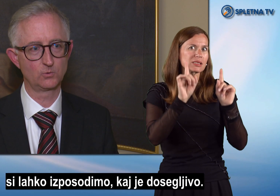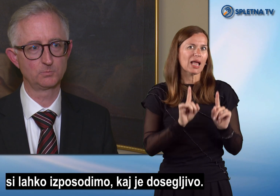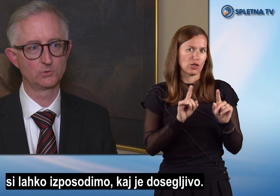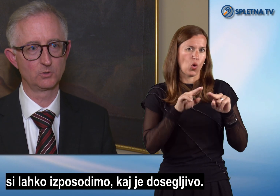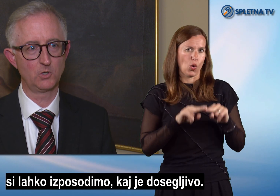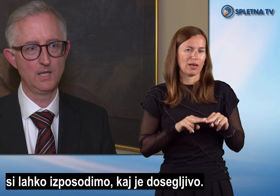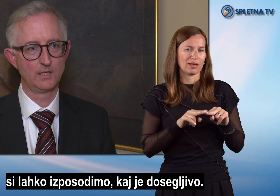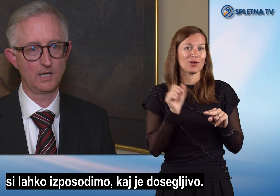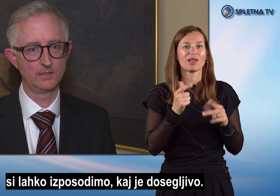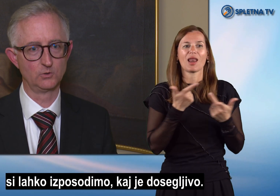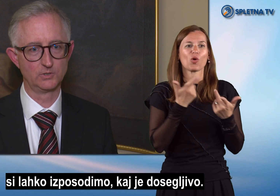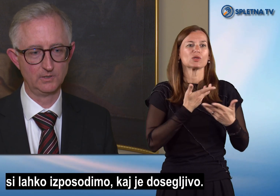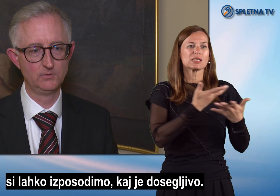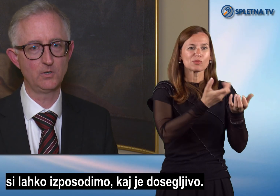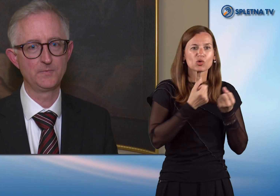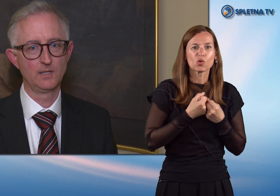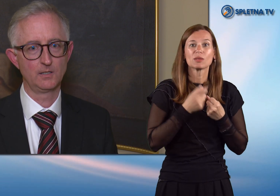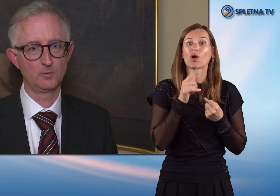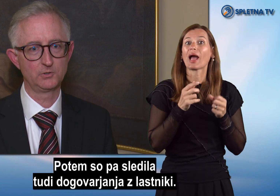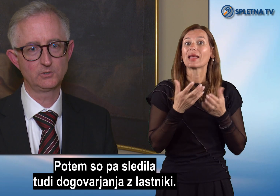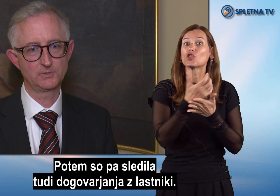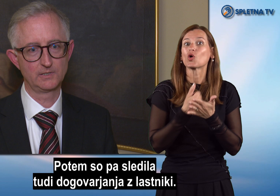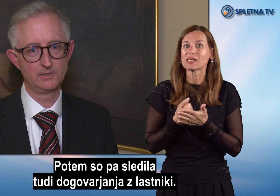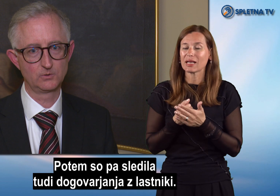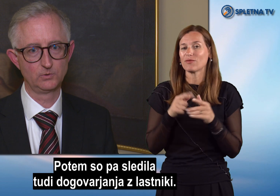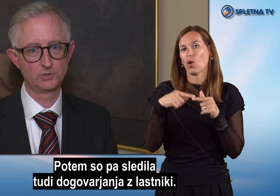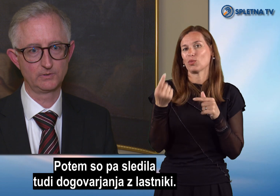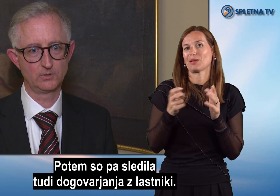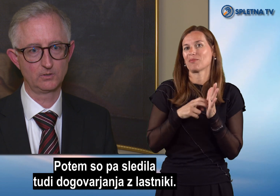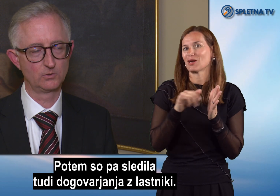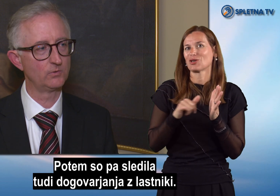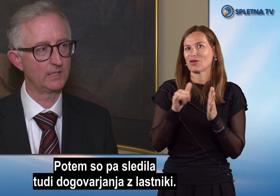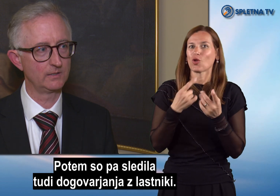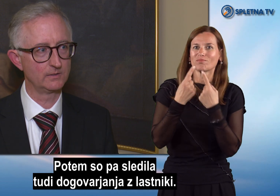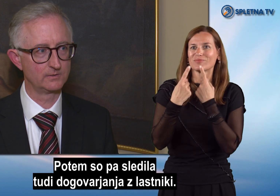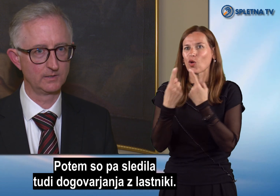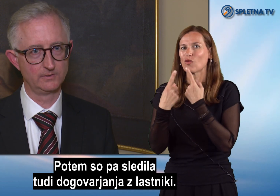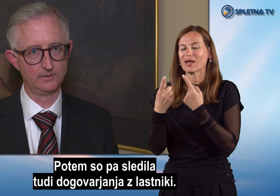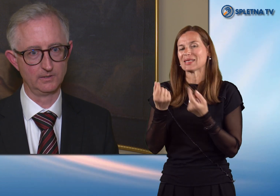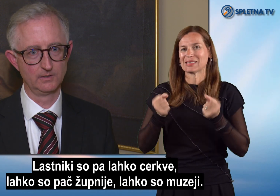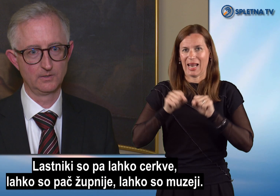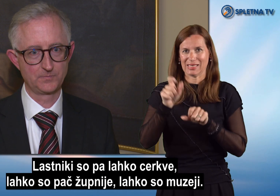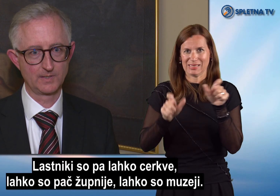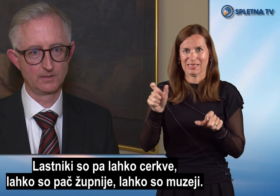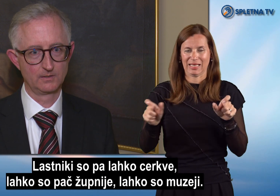da si lahko sposodimo, kaj je dosegljivo. Potem so pa sledila tudi še vedno dogovarjanja z